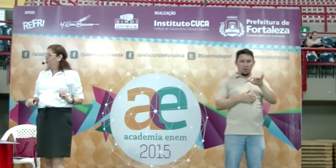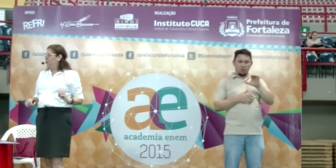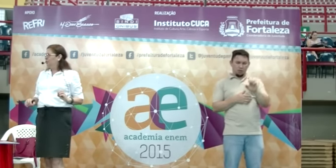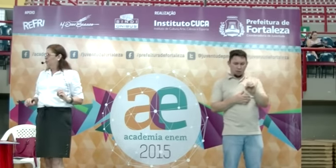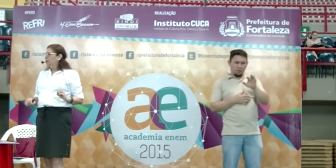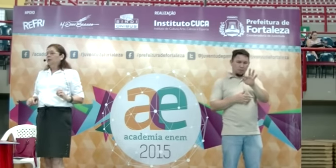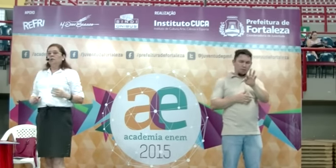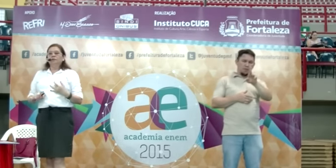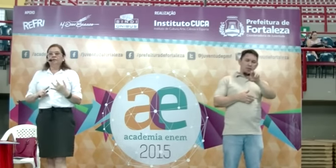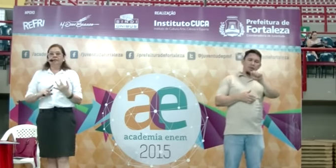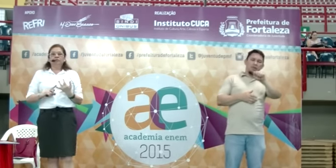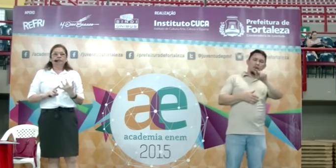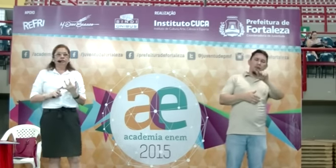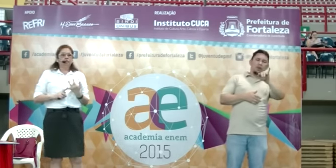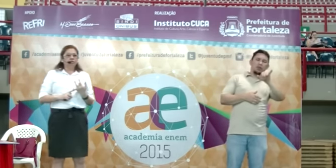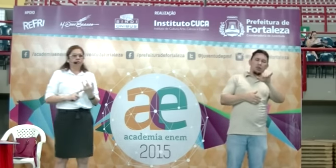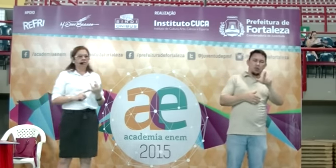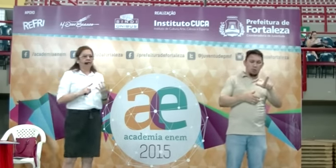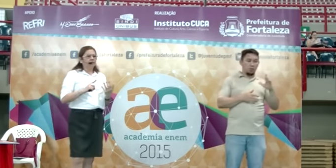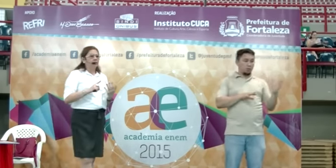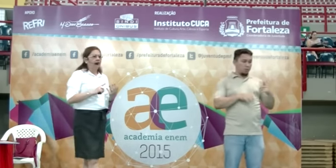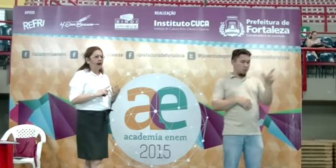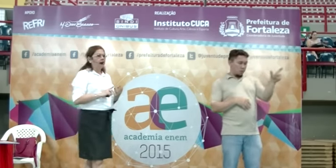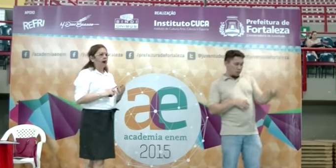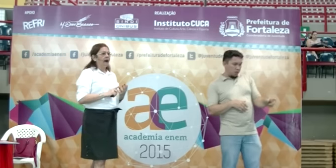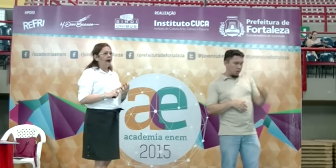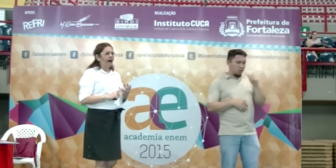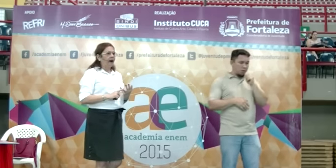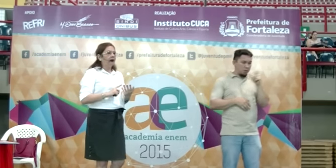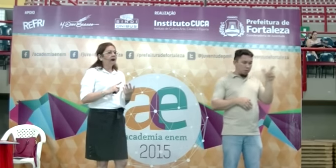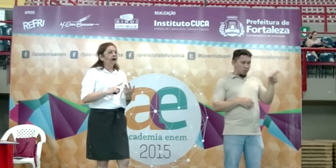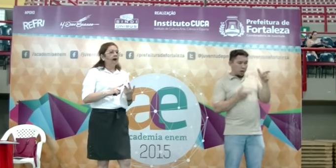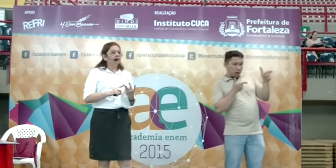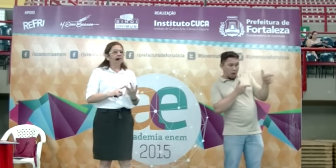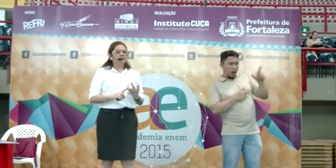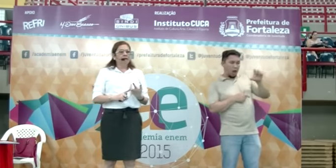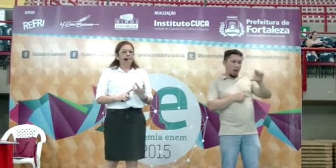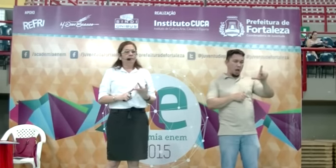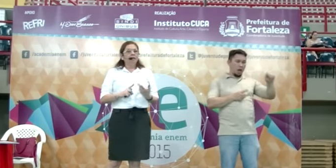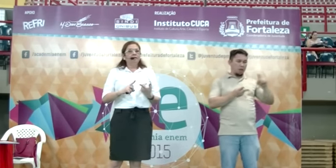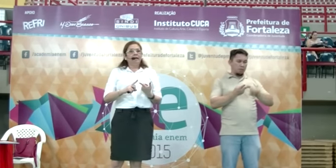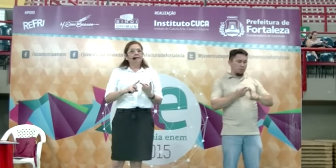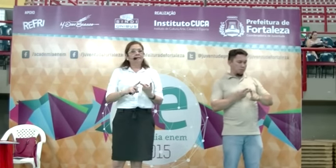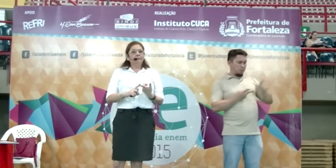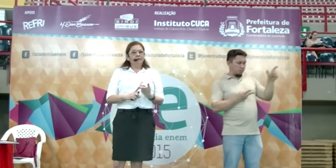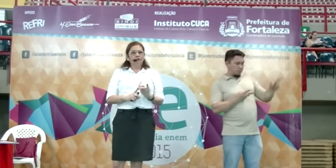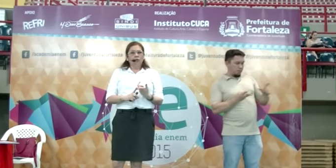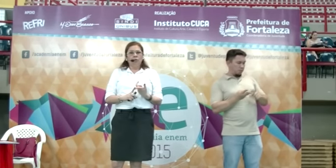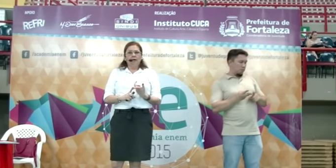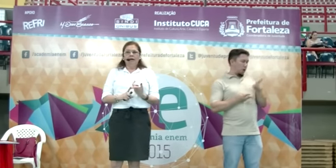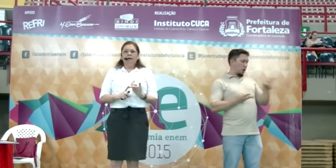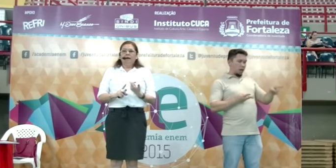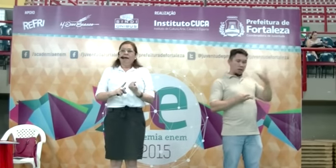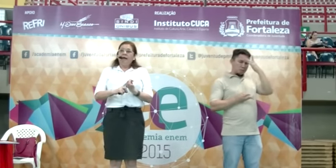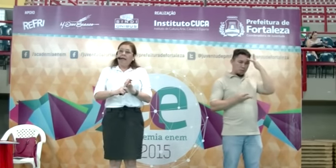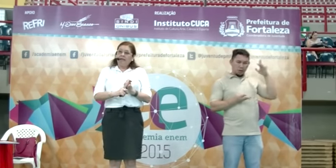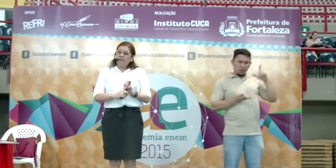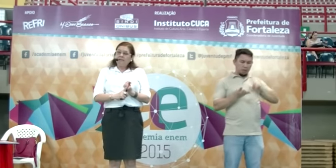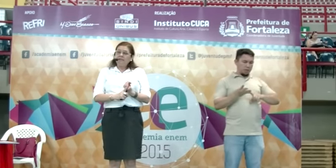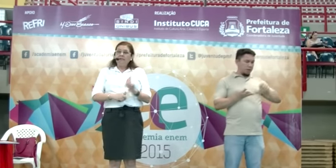de empréstimo. Então você diz, o dito sexo frágil, ela, tal ser, essa